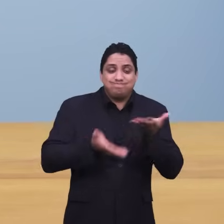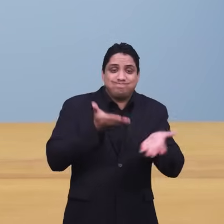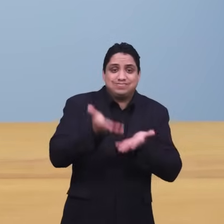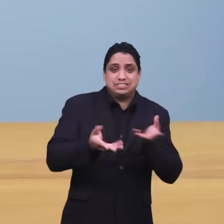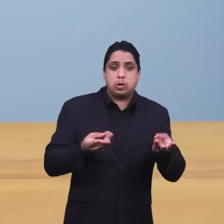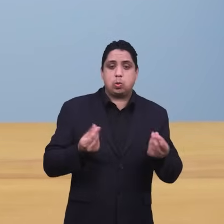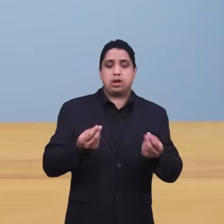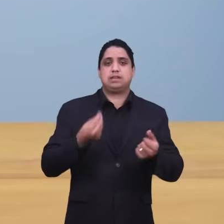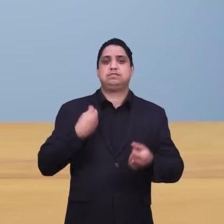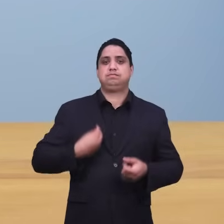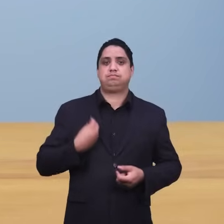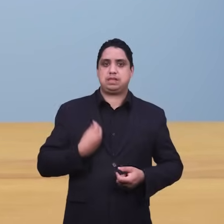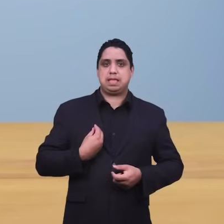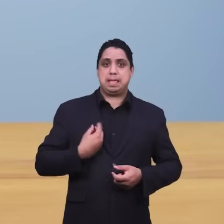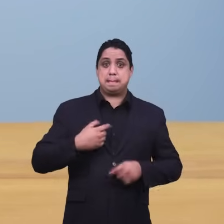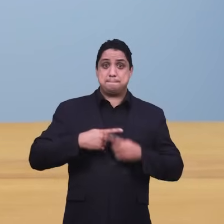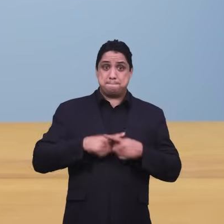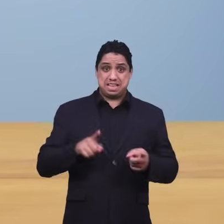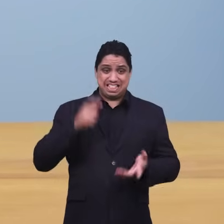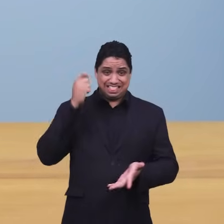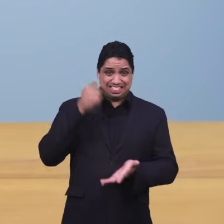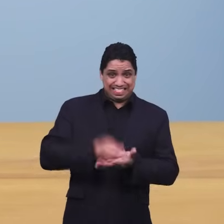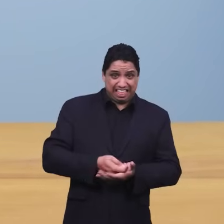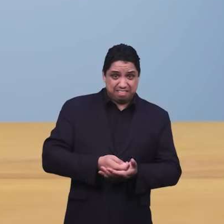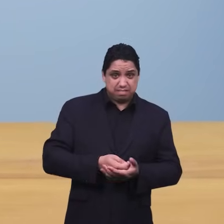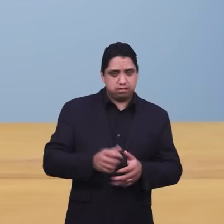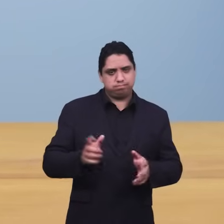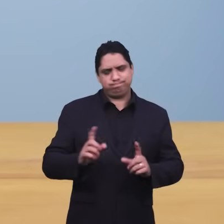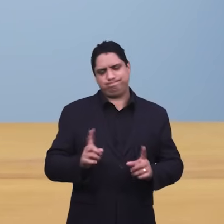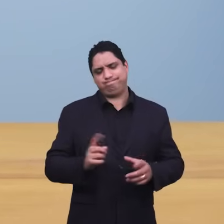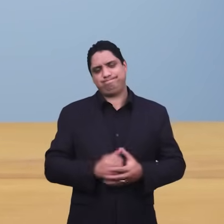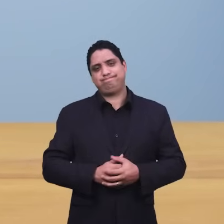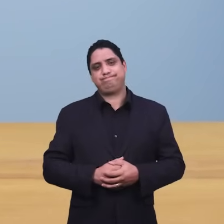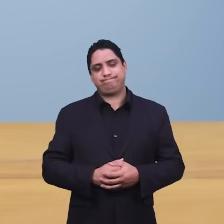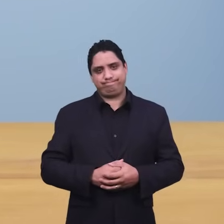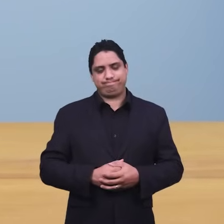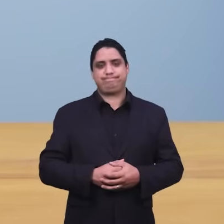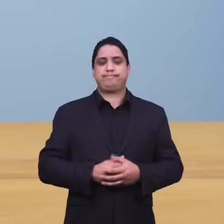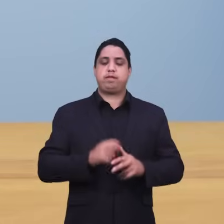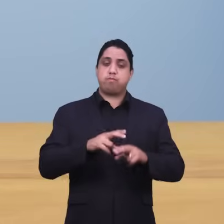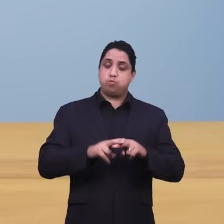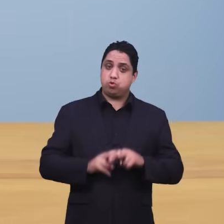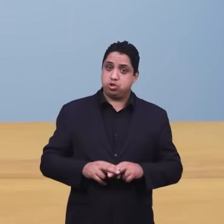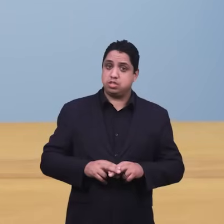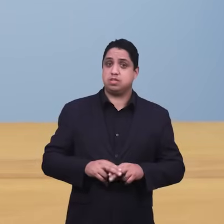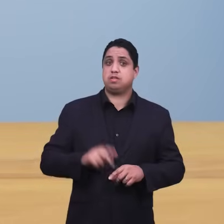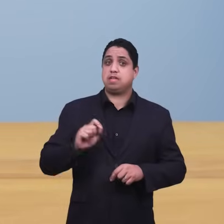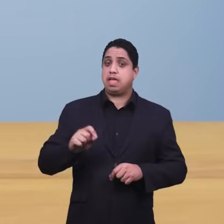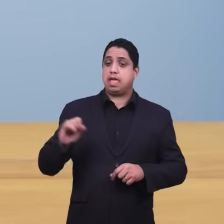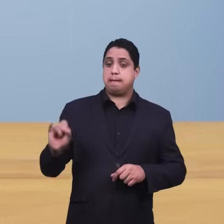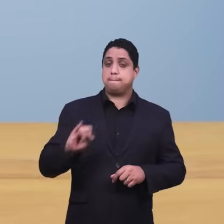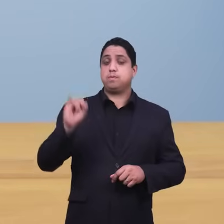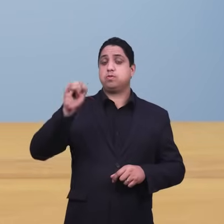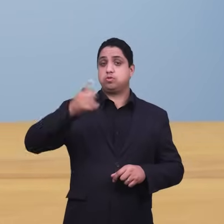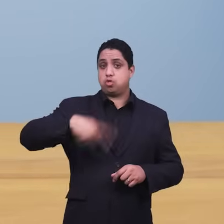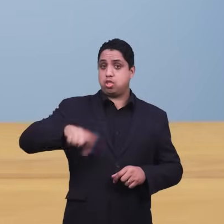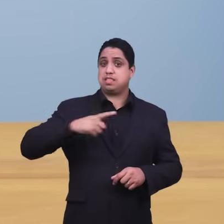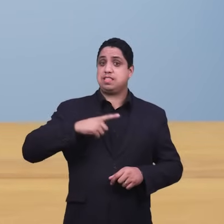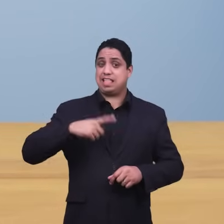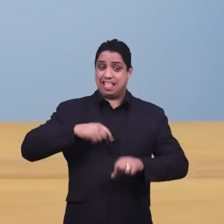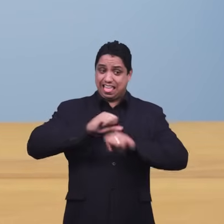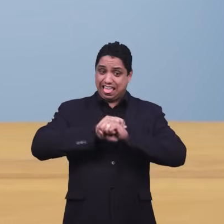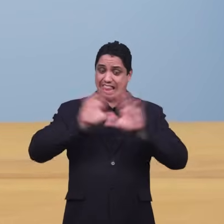vida. Mas isso não me define. Então, essa clareza é importante nós termos. Então, ao lidar com